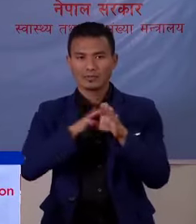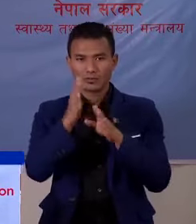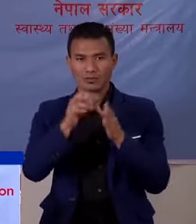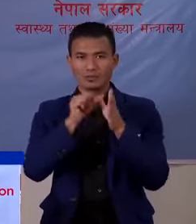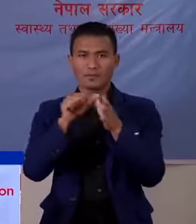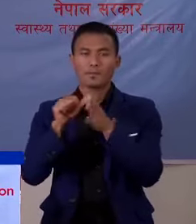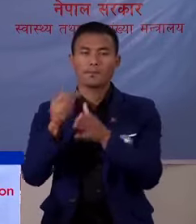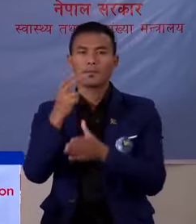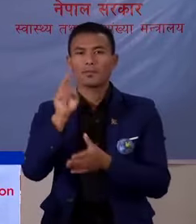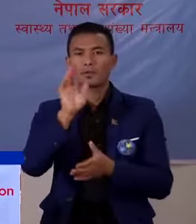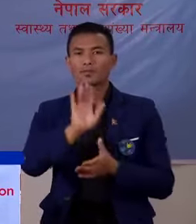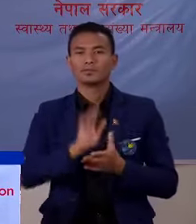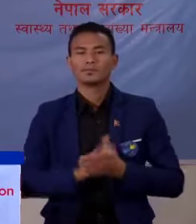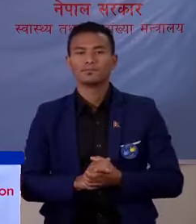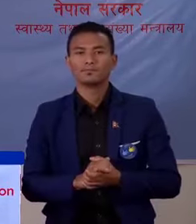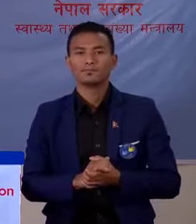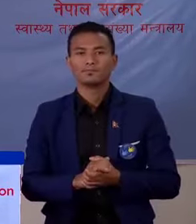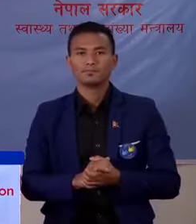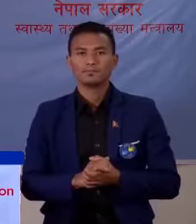उत्तर दिनुभएको छ।